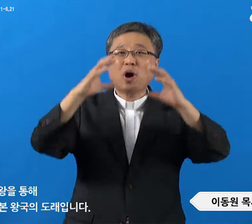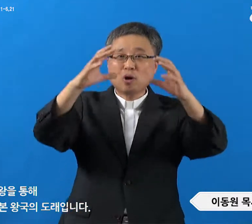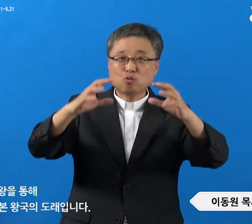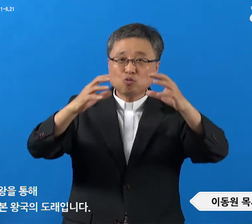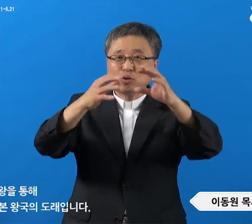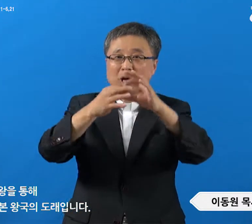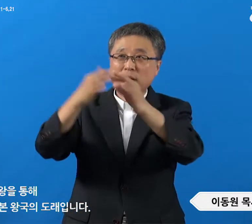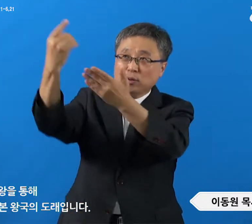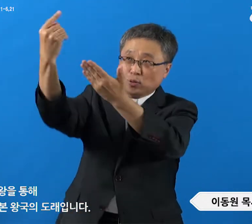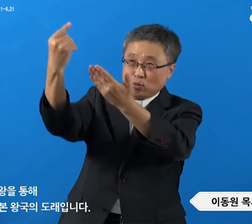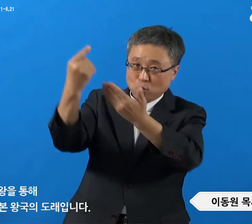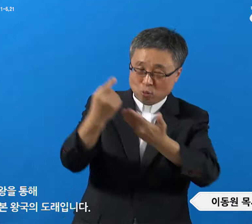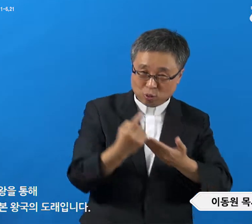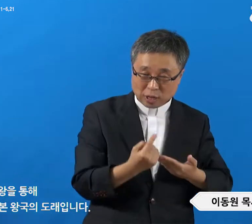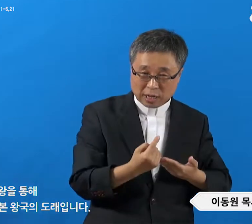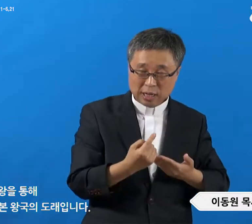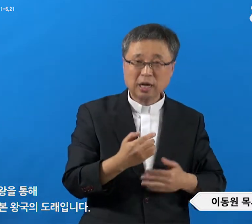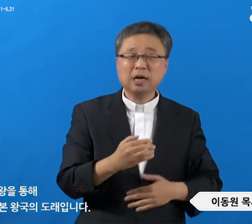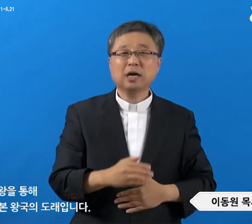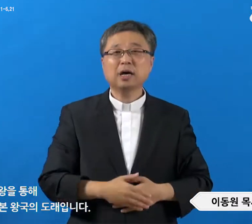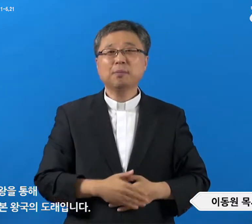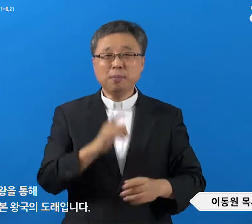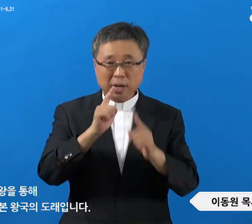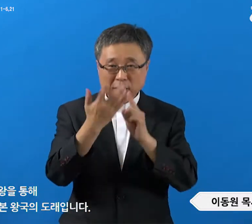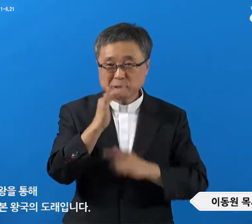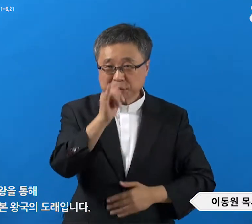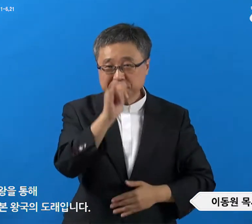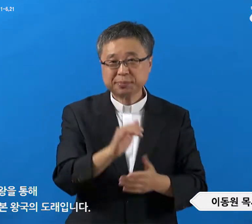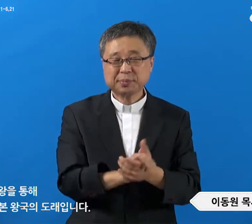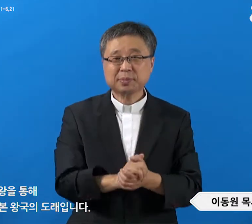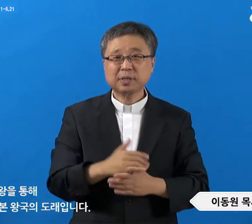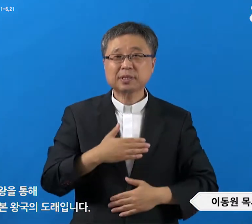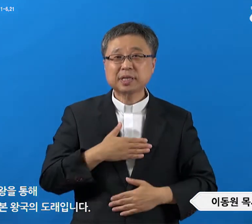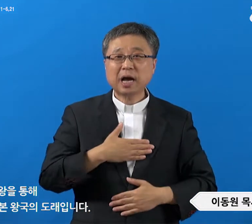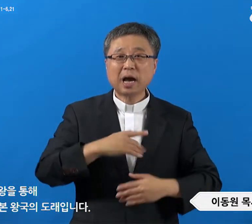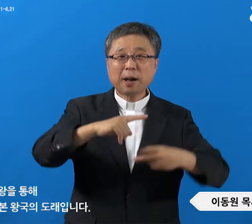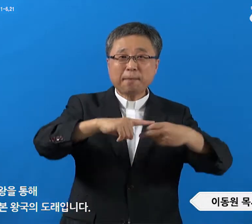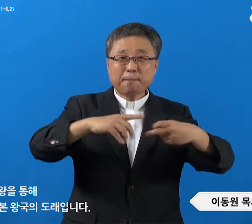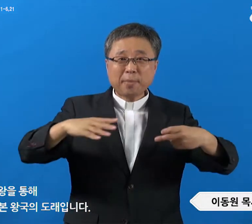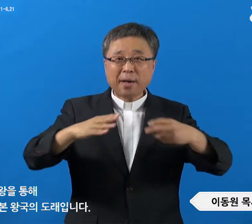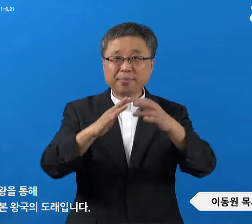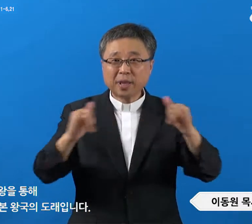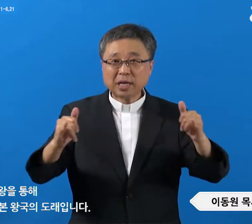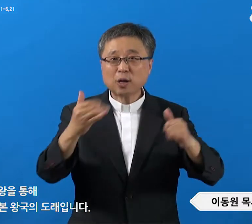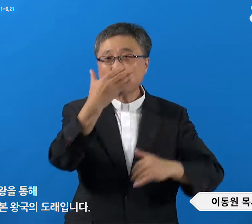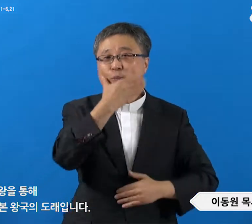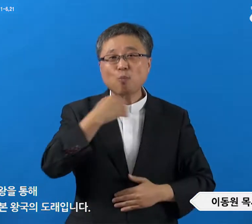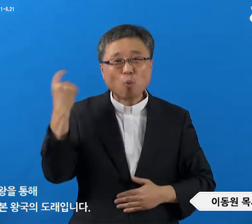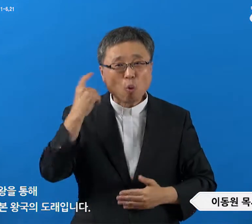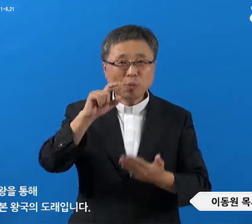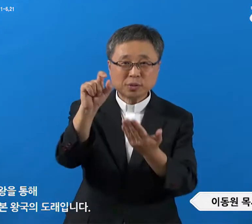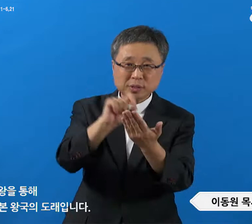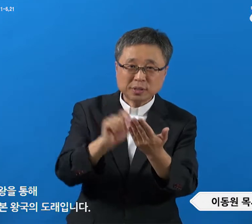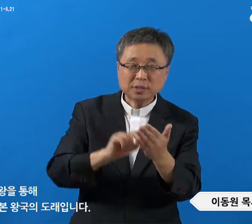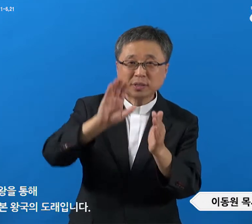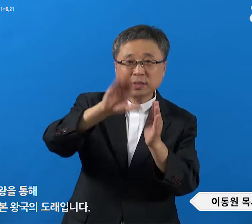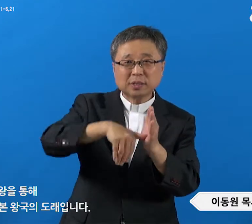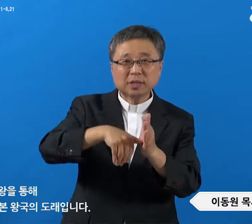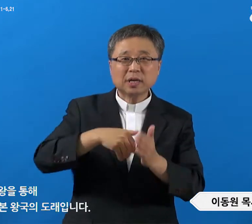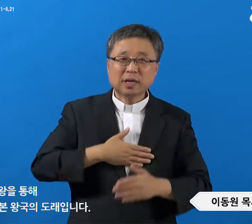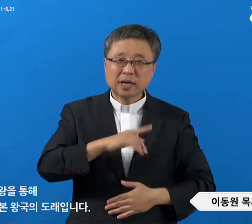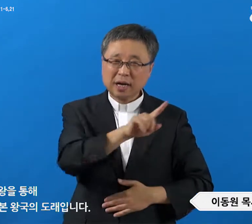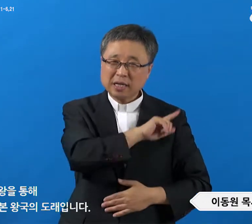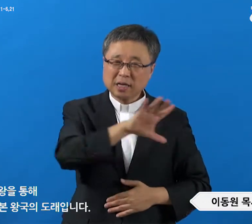도래, 왕국의 임함이라고 할 수가 있습니다. 제가 이 마태가 이 복음서를 쓸 때 그